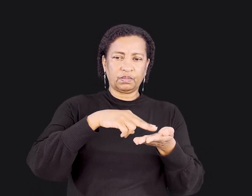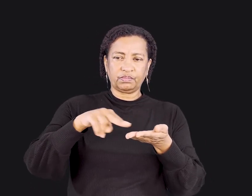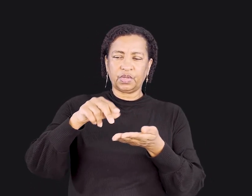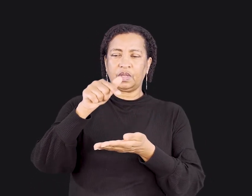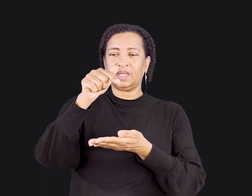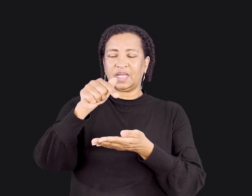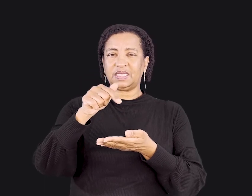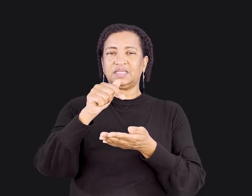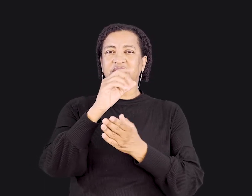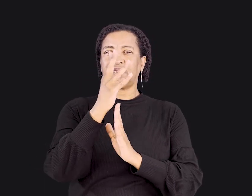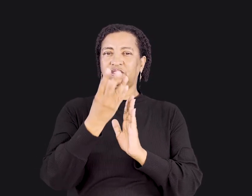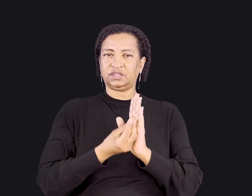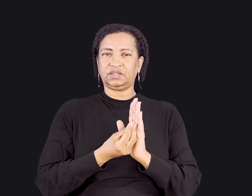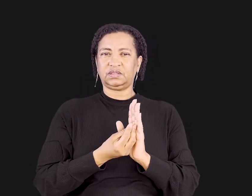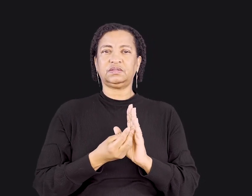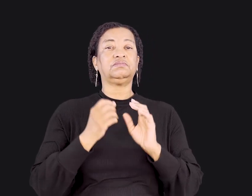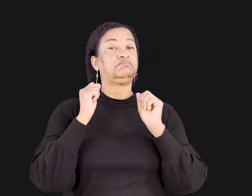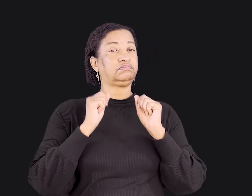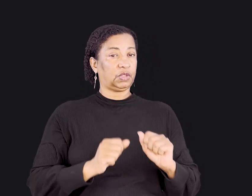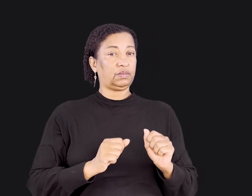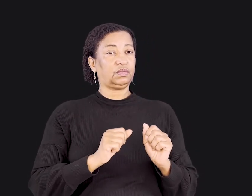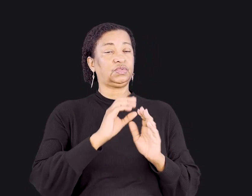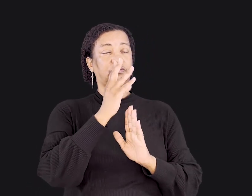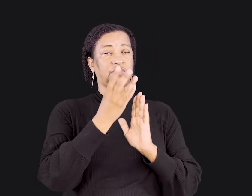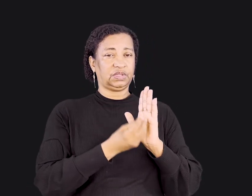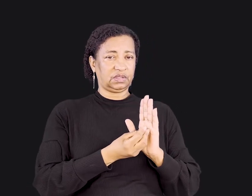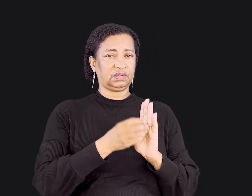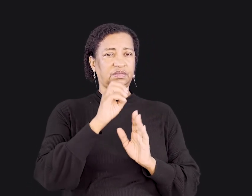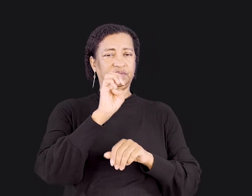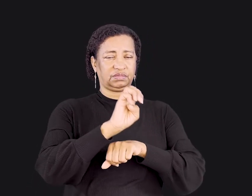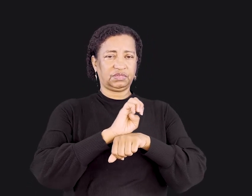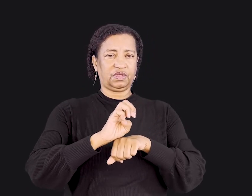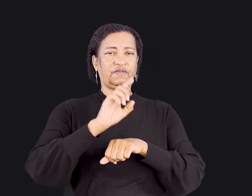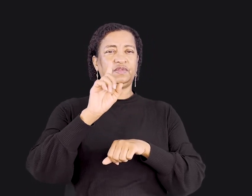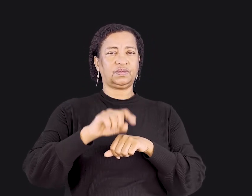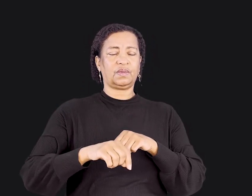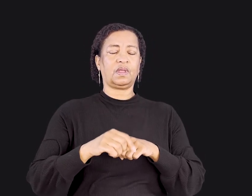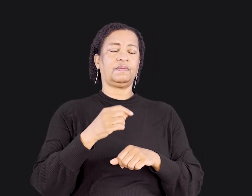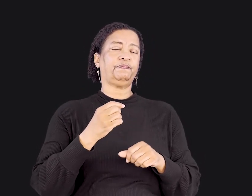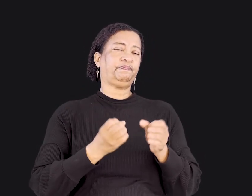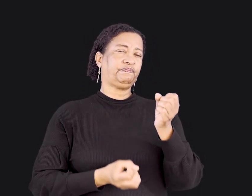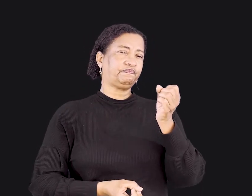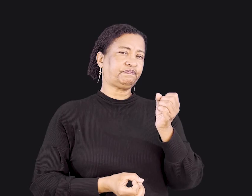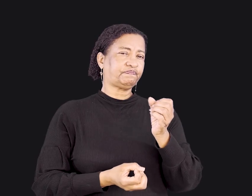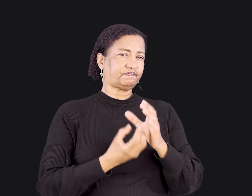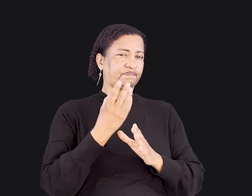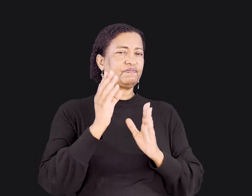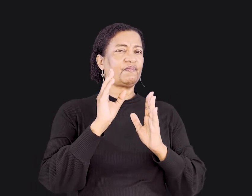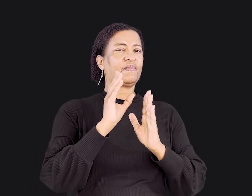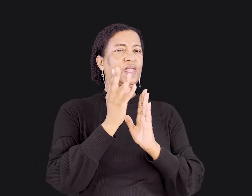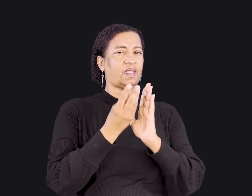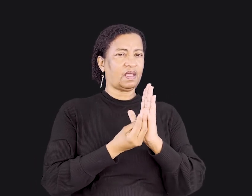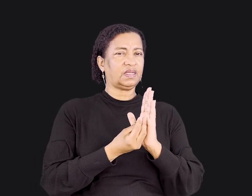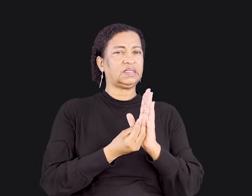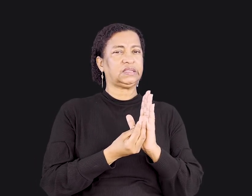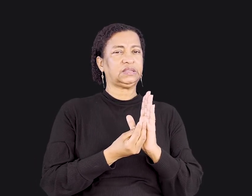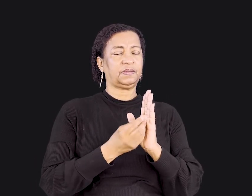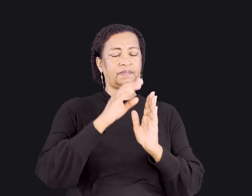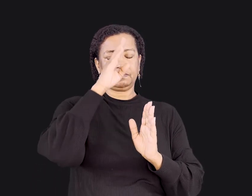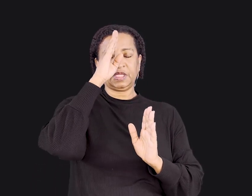que a igreja de Éfeso tenha sido a igreja-mãe, que originou 6 outras igrejas. Isso significa